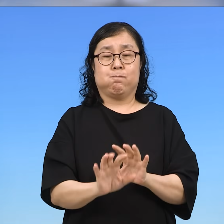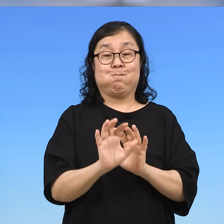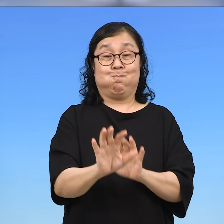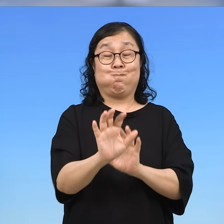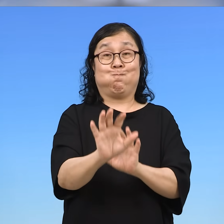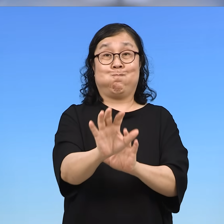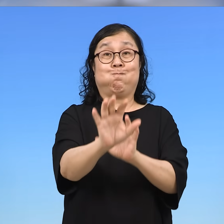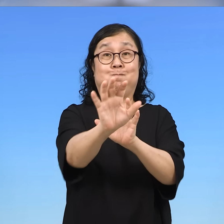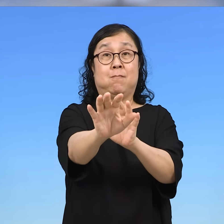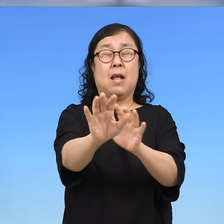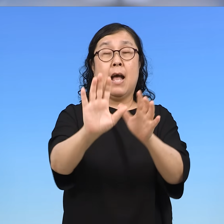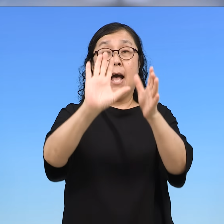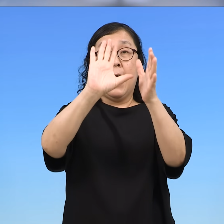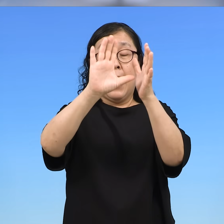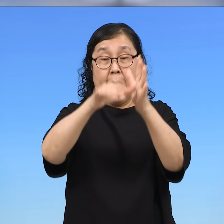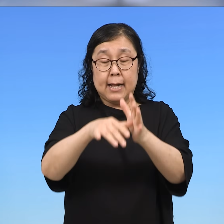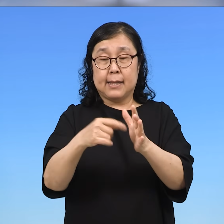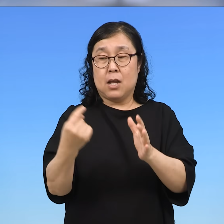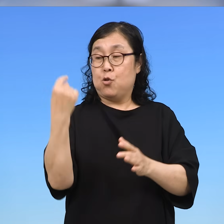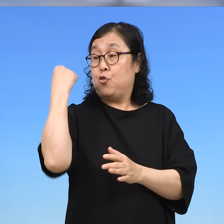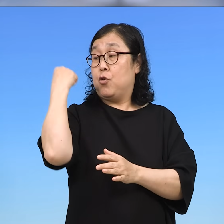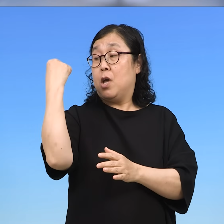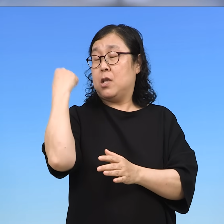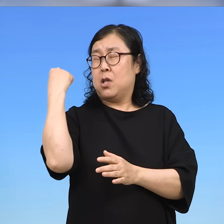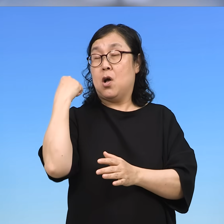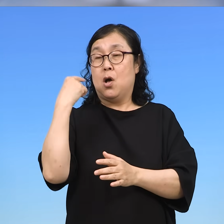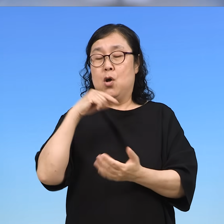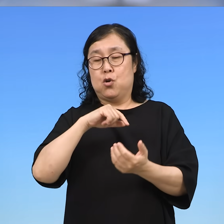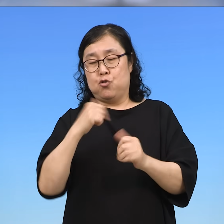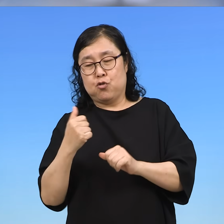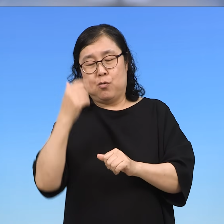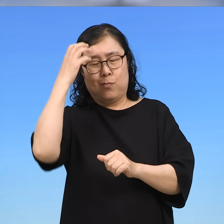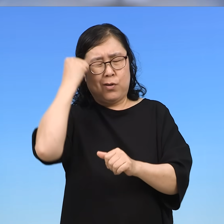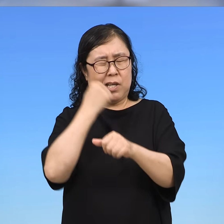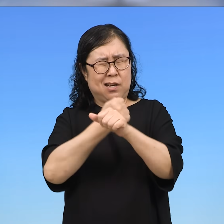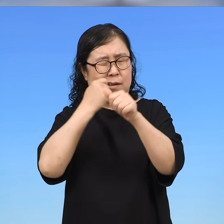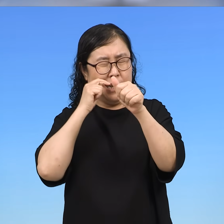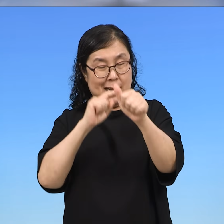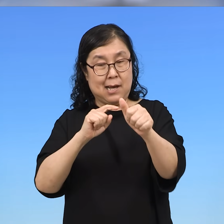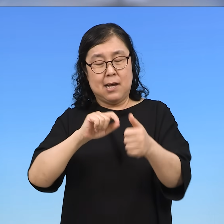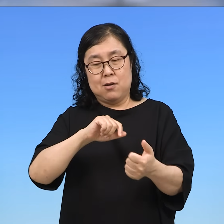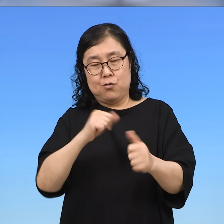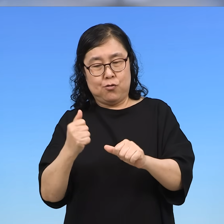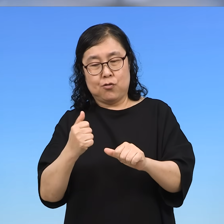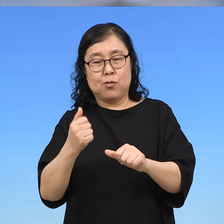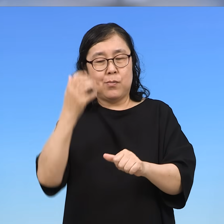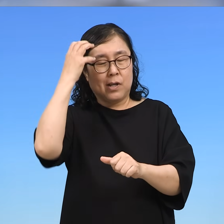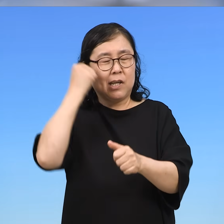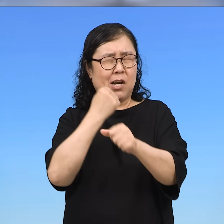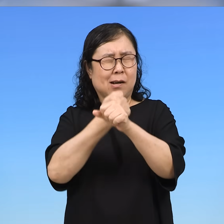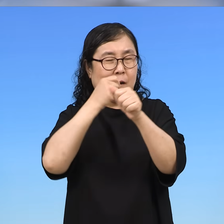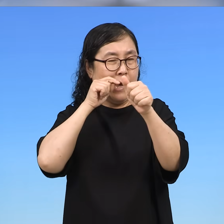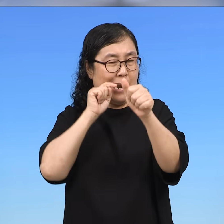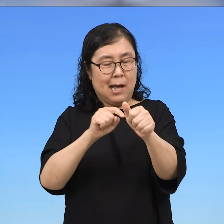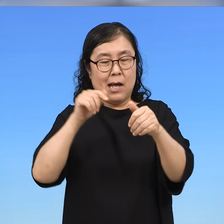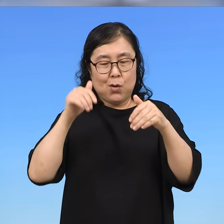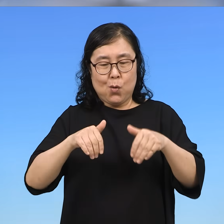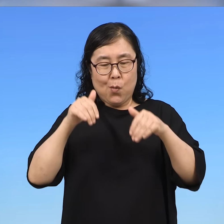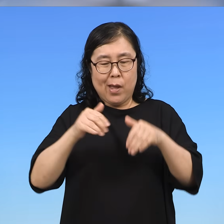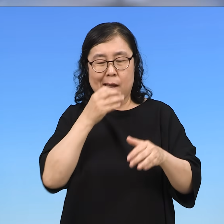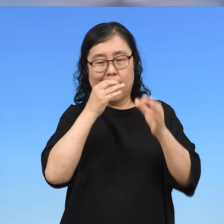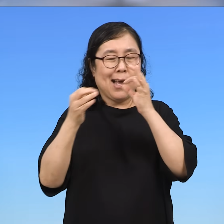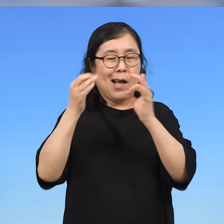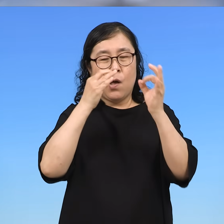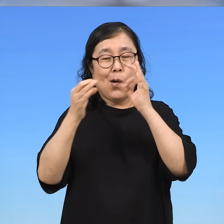열광하는 그 개선 장군의 자리에 기분 나쁘게 계속 죽음을 기억하라, 죽음을 기억하라, 메멘토 모리,